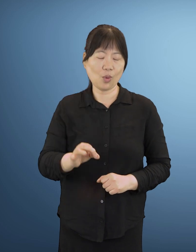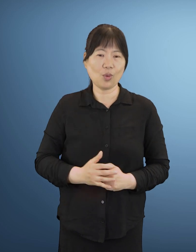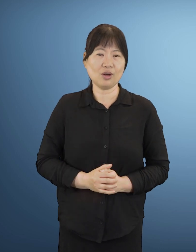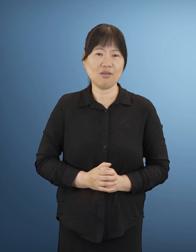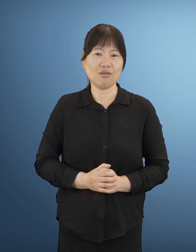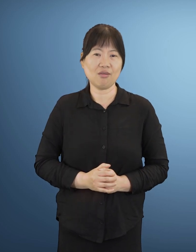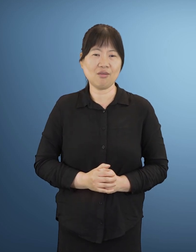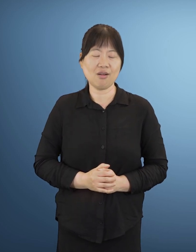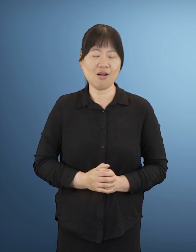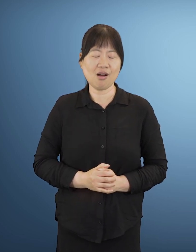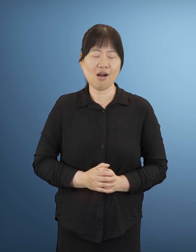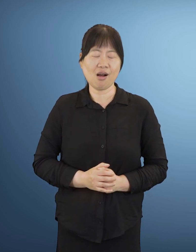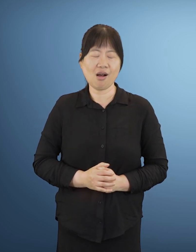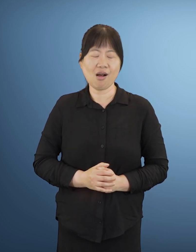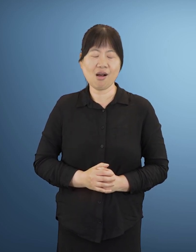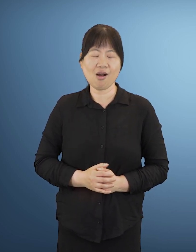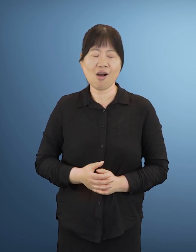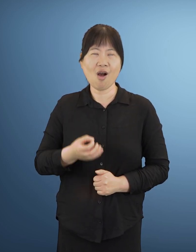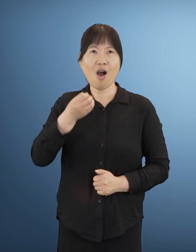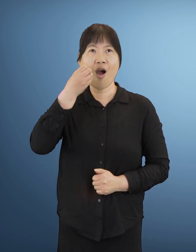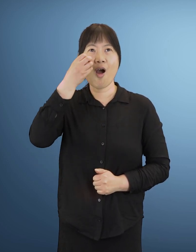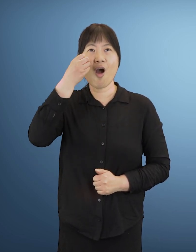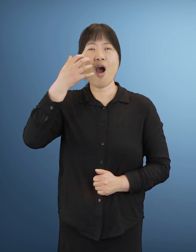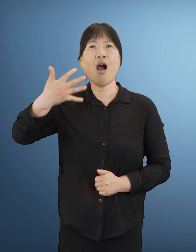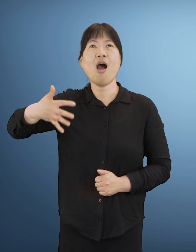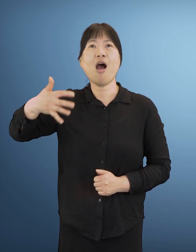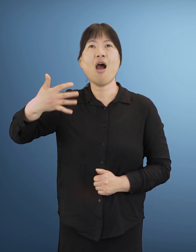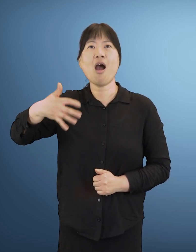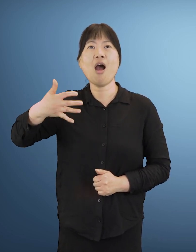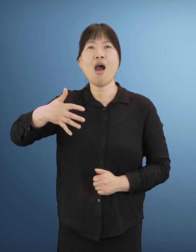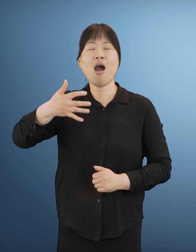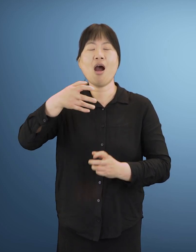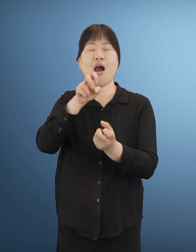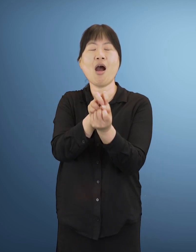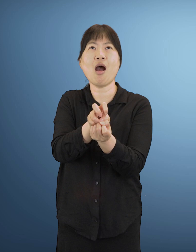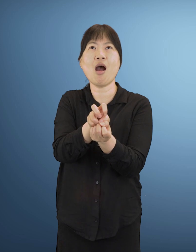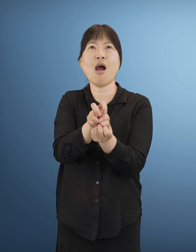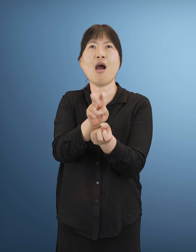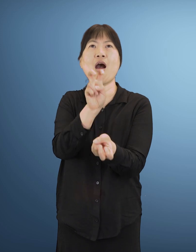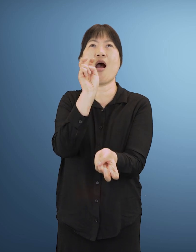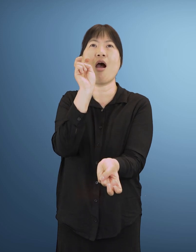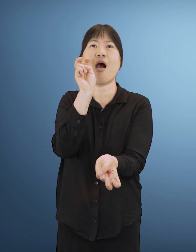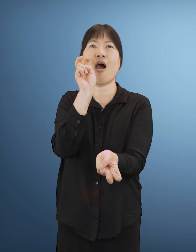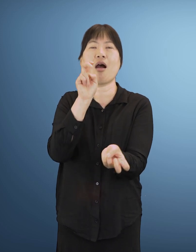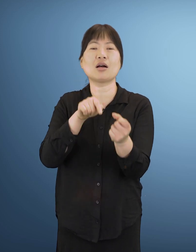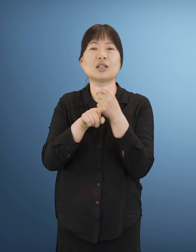왜 압도되는 경외함으로 놀랐을까요?